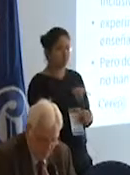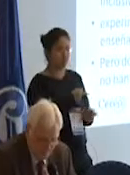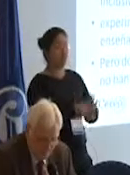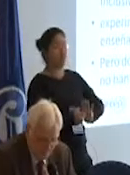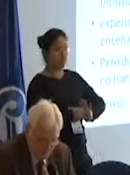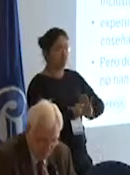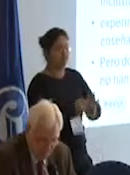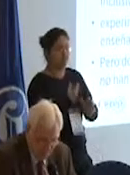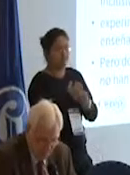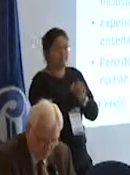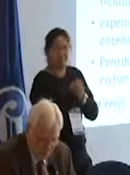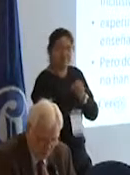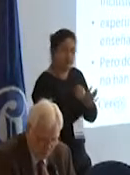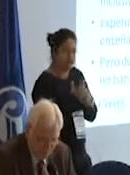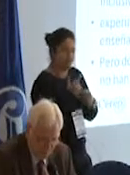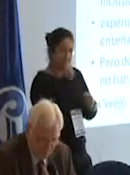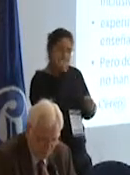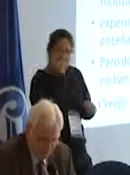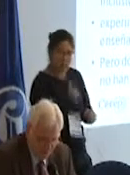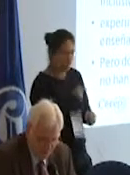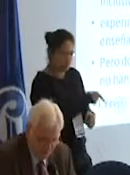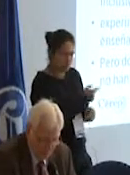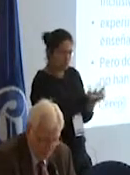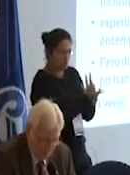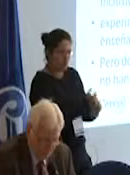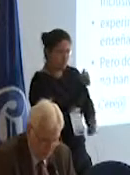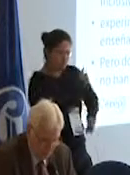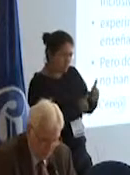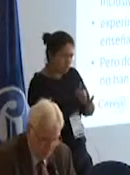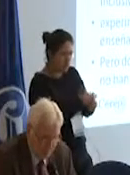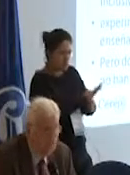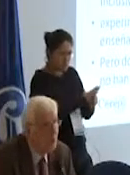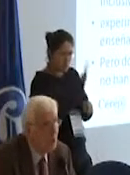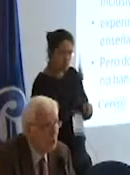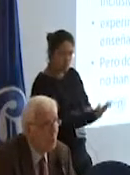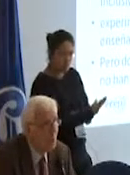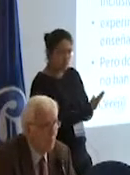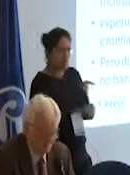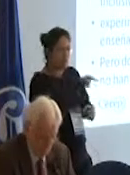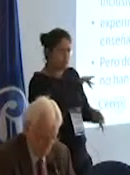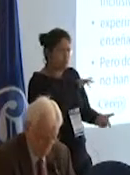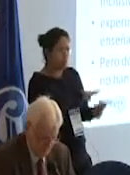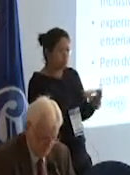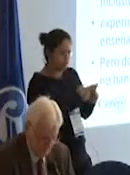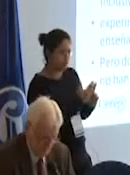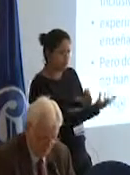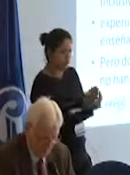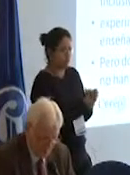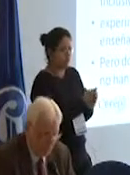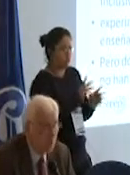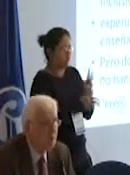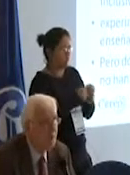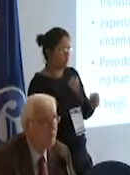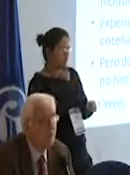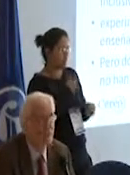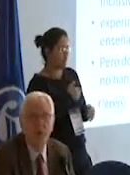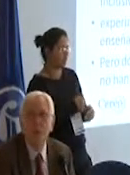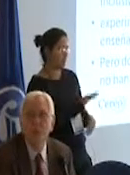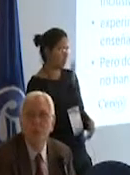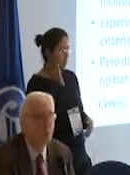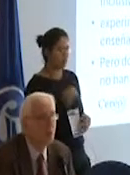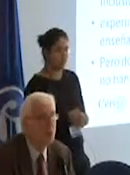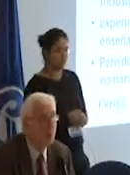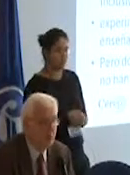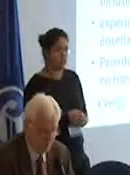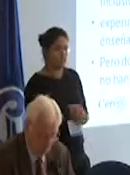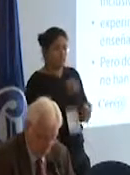Confiesan que no conocen las prescripciones que conciernen la inclusión y lo deploran. Y